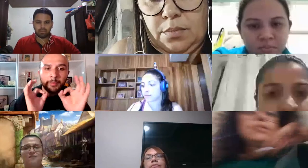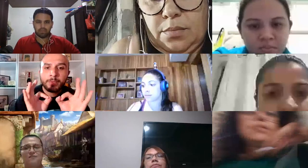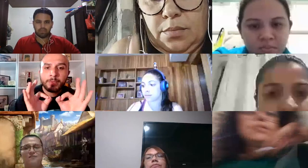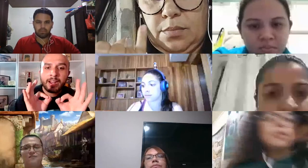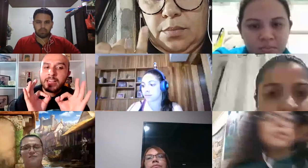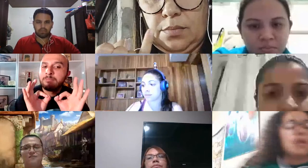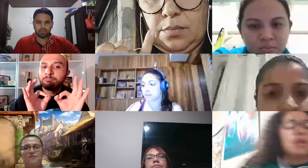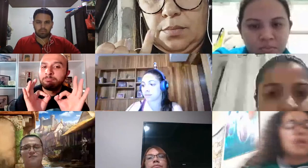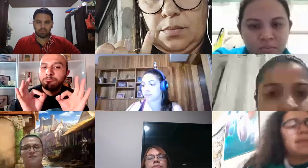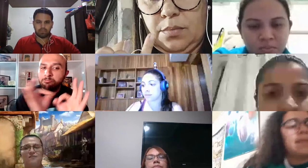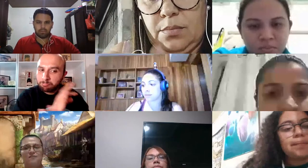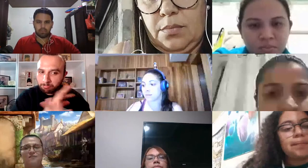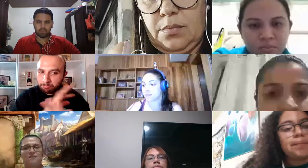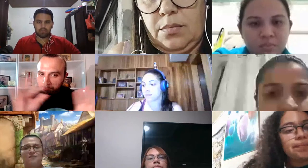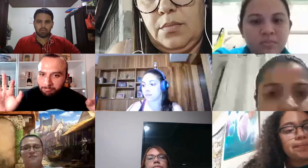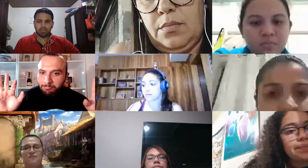¿Estamos bien ahí?